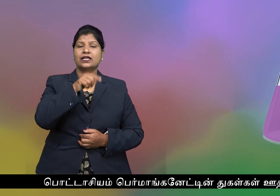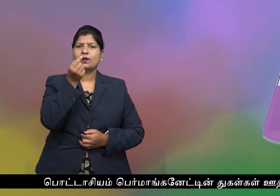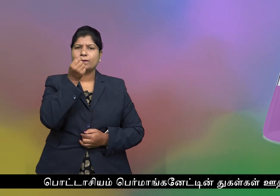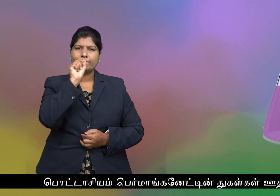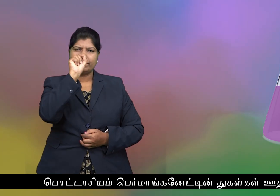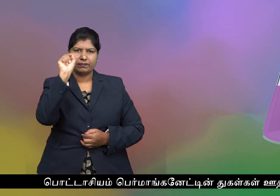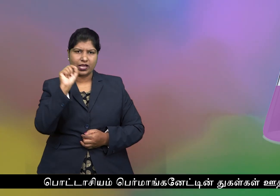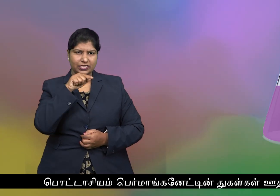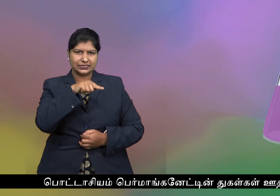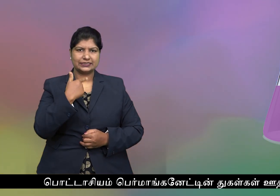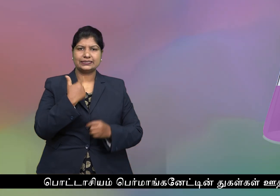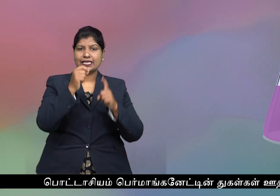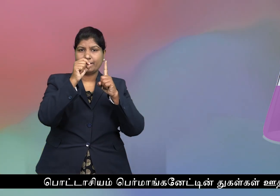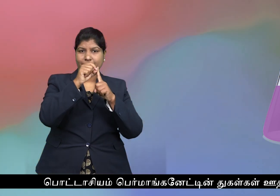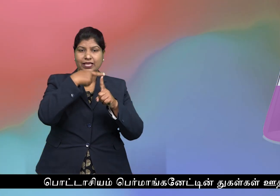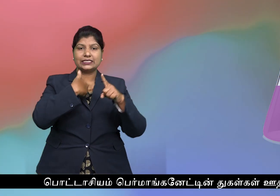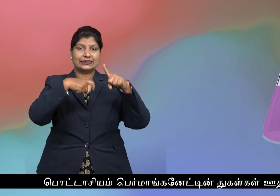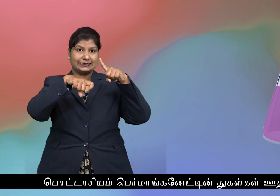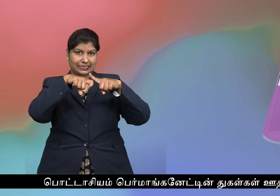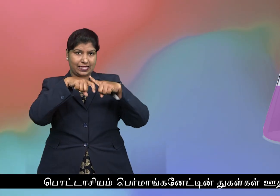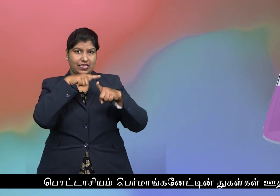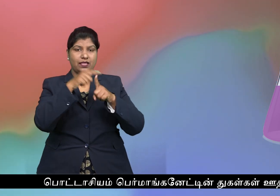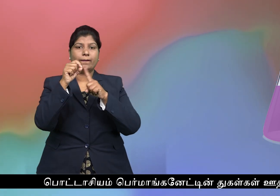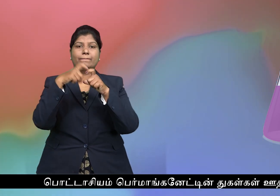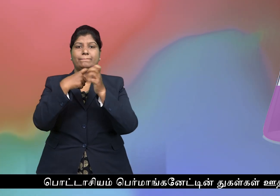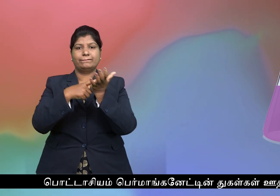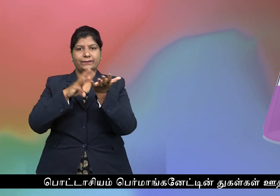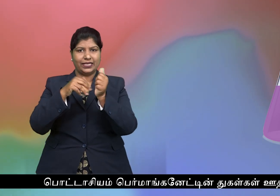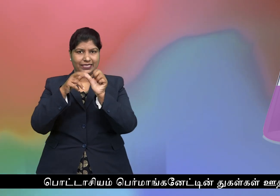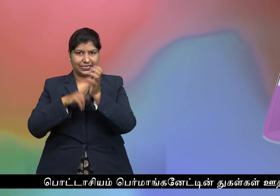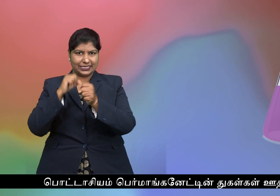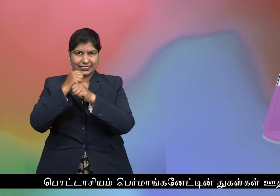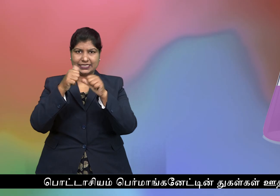பொட்டாசியம் பெர்மாங்கனேட்டின் துகள்கள் ஊதா நிறத்தில் இருக்கும்.